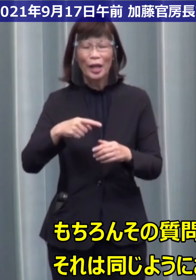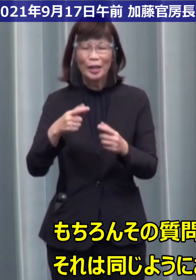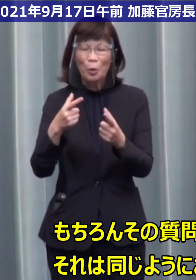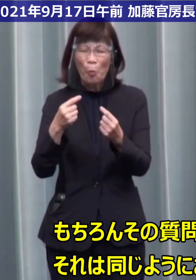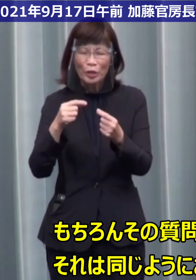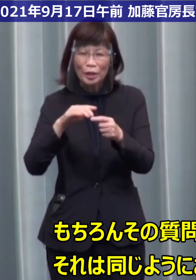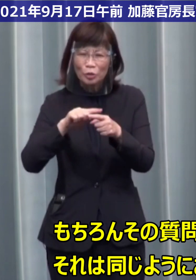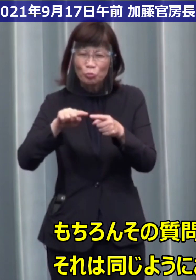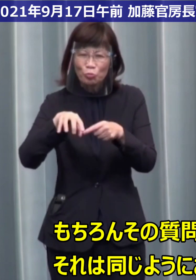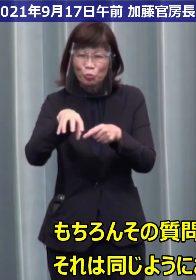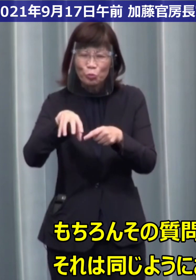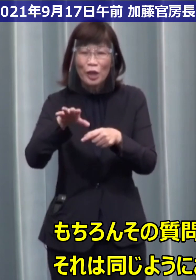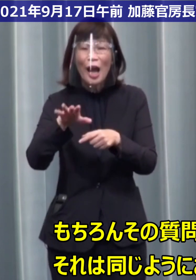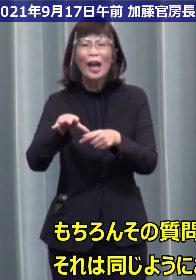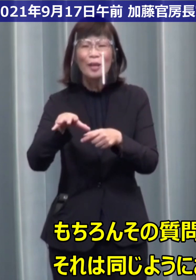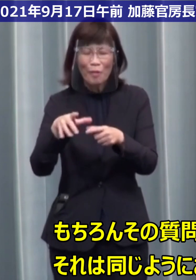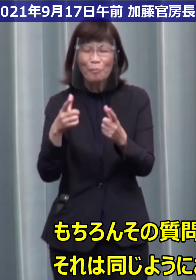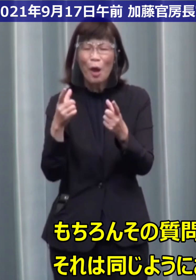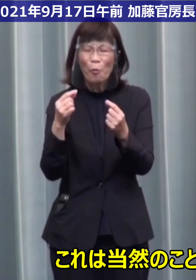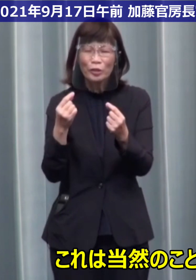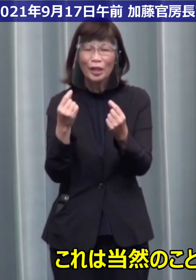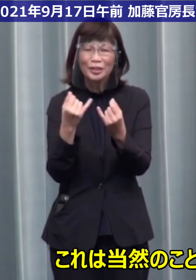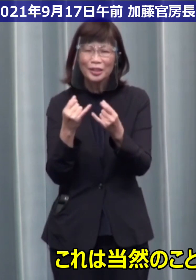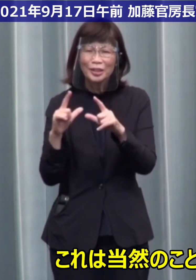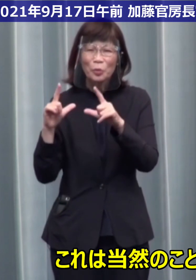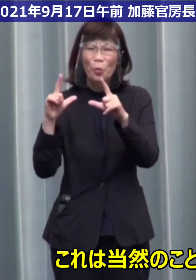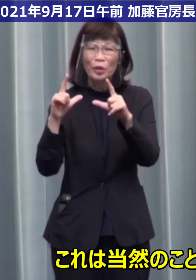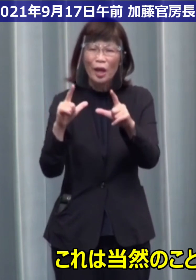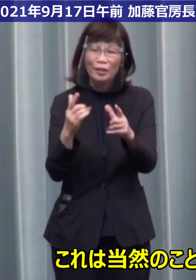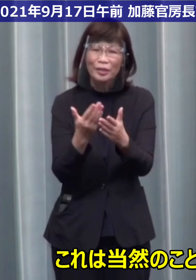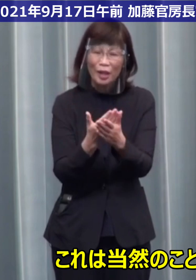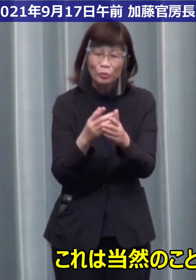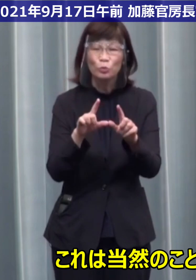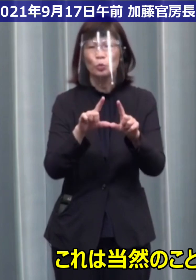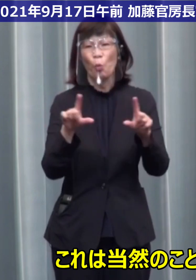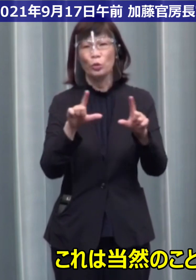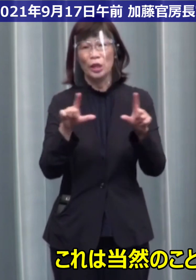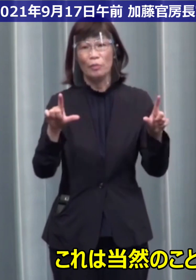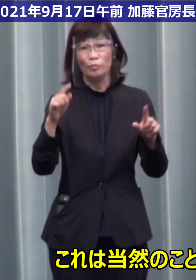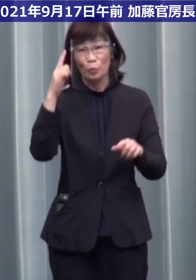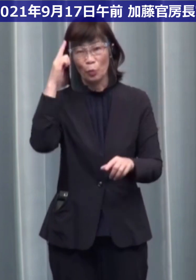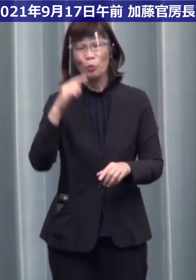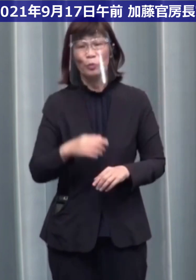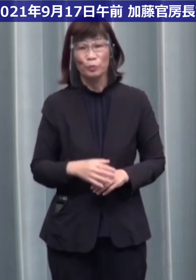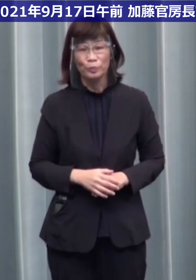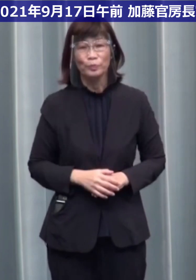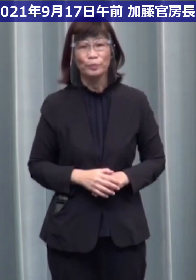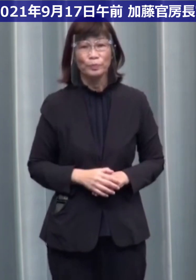それは同じようにお答えするというのは、これは当然のことではないかと思っております。